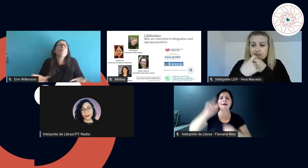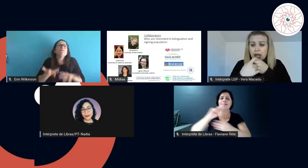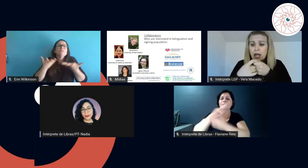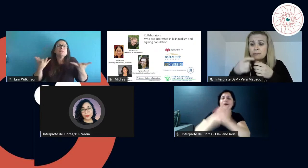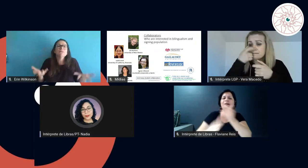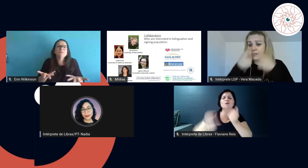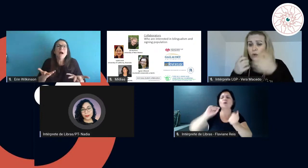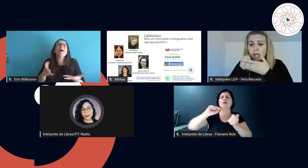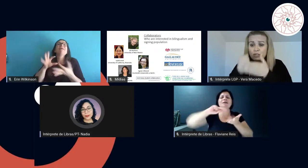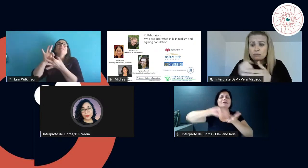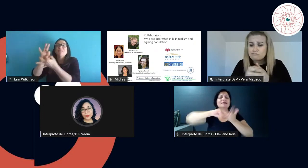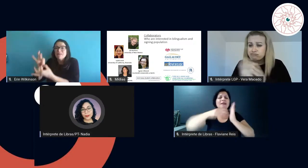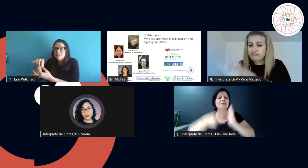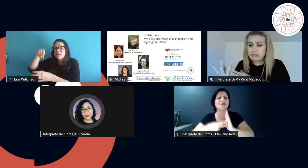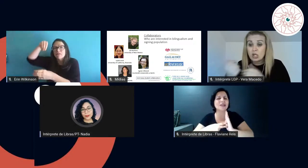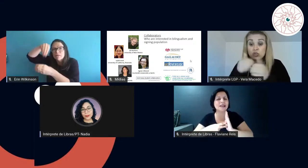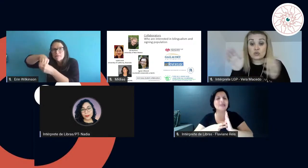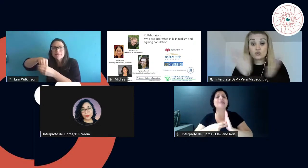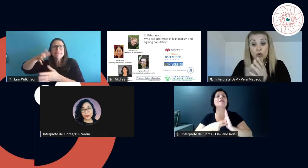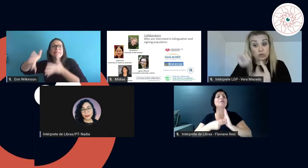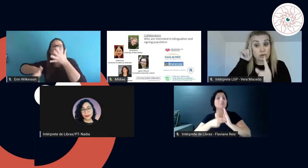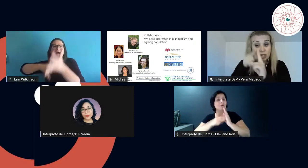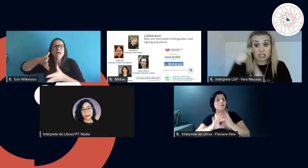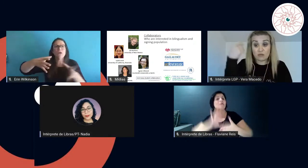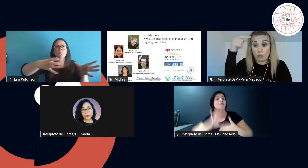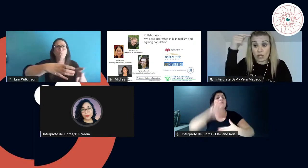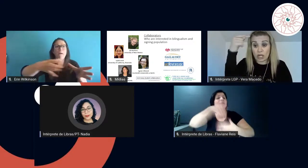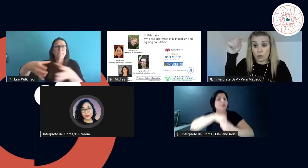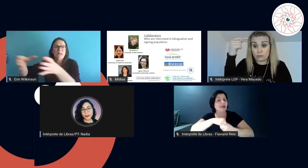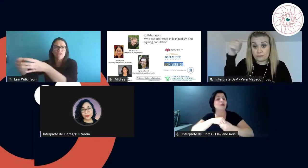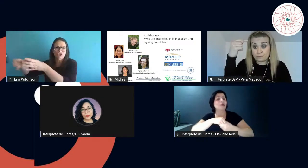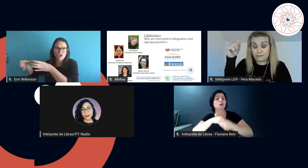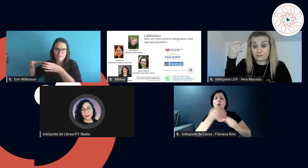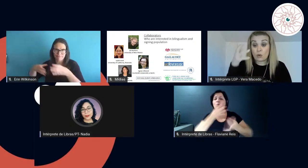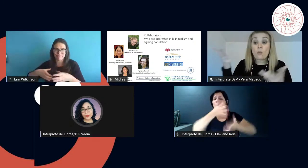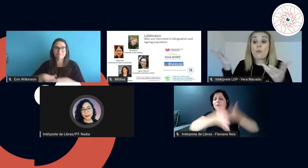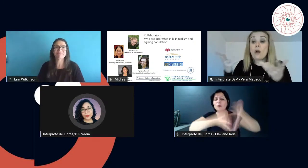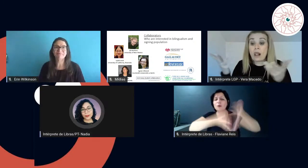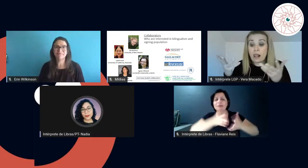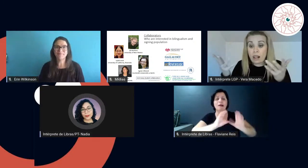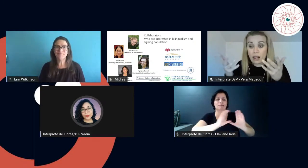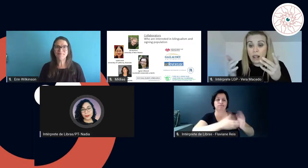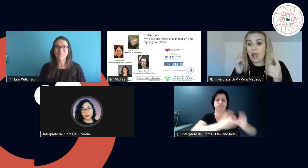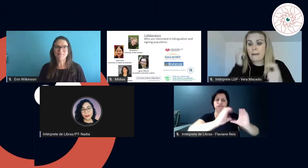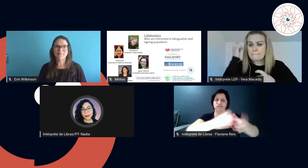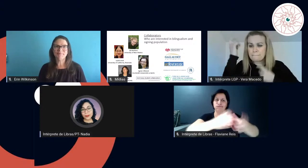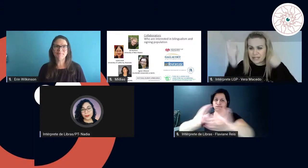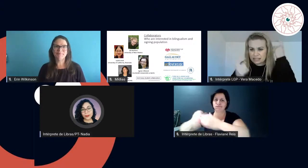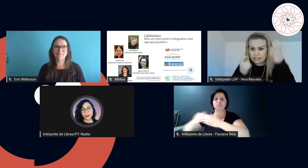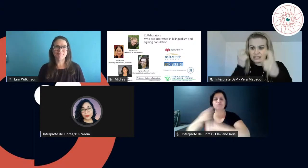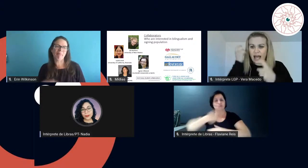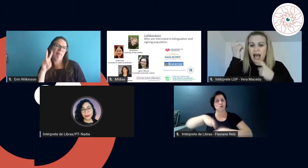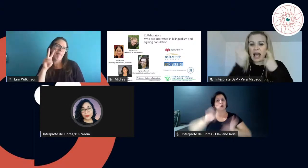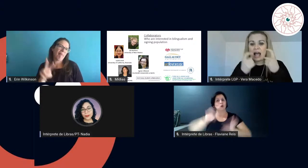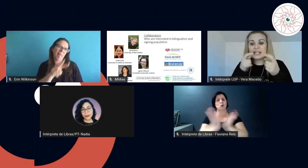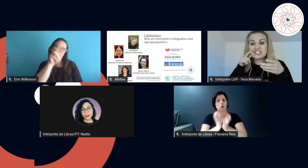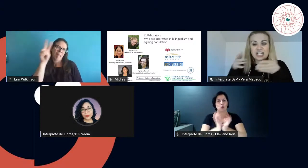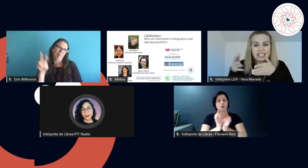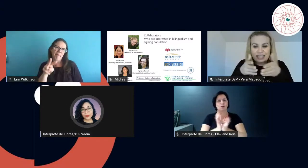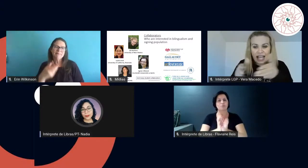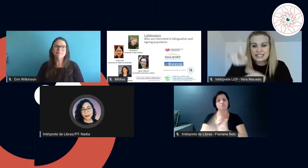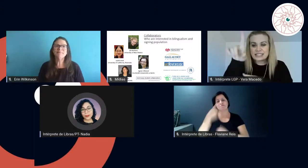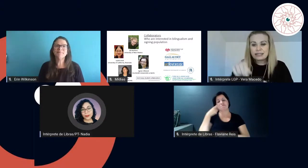colaboradores, todos com apenas um objetivo, é pensar e refletir estratégias